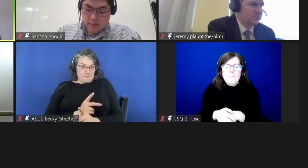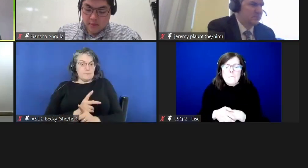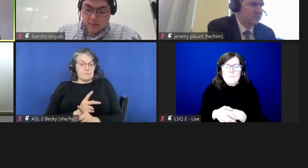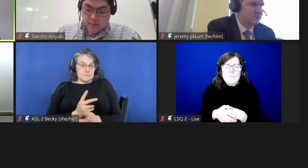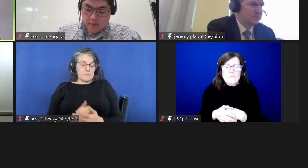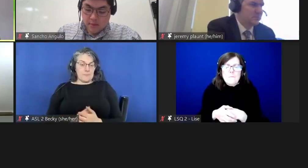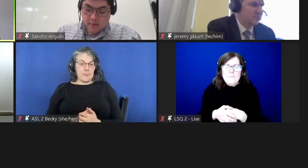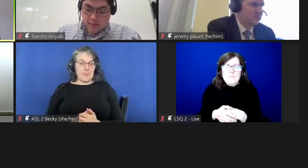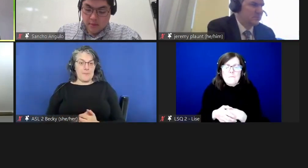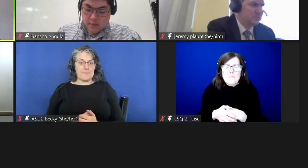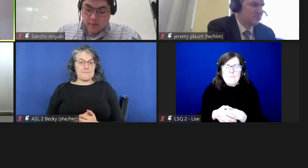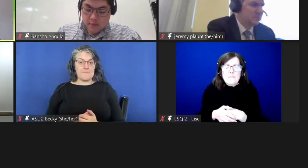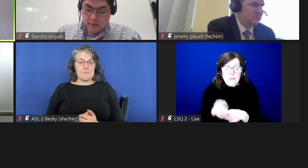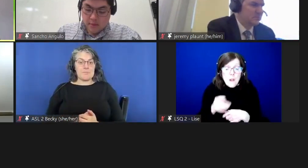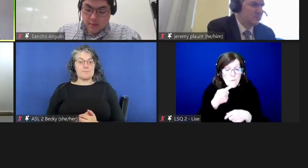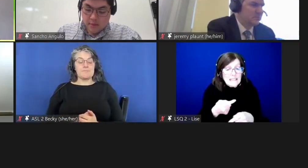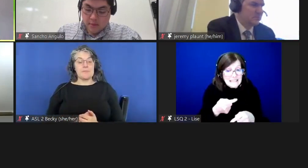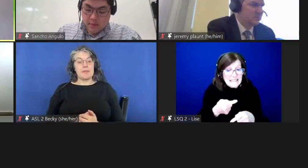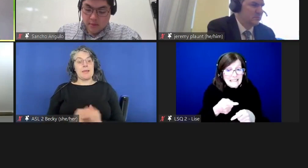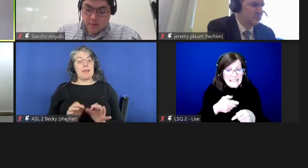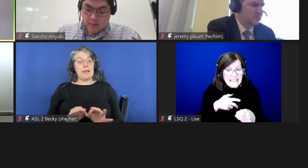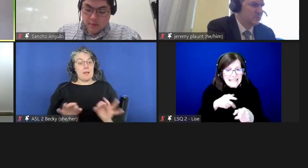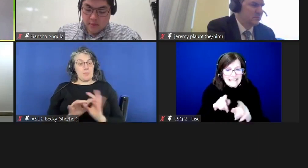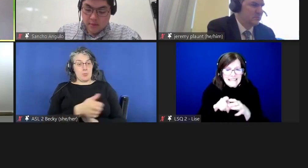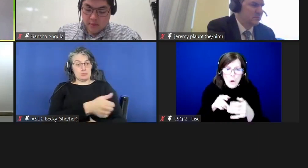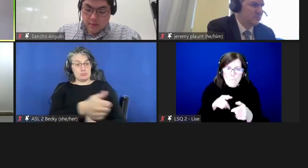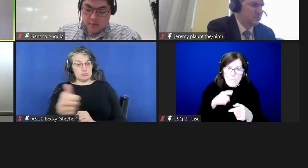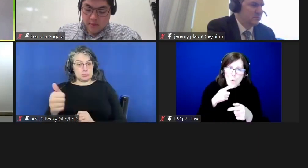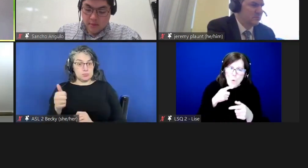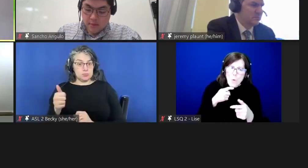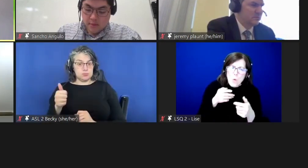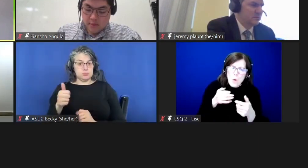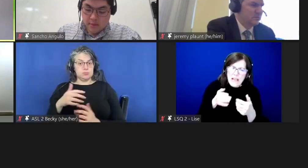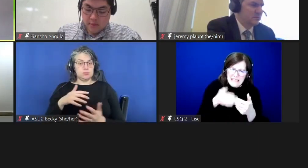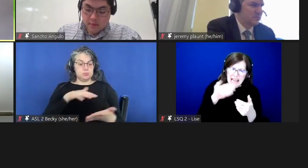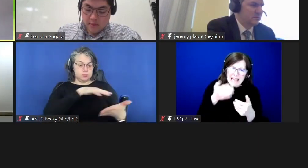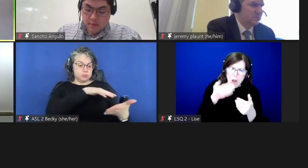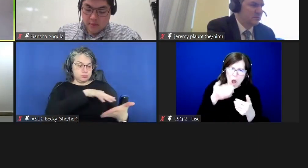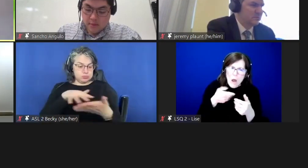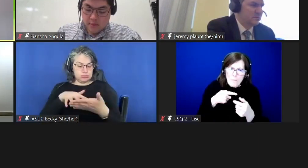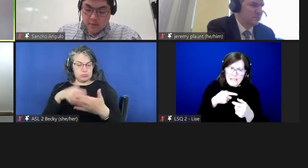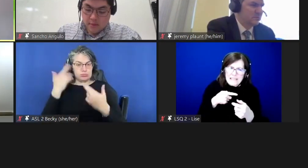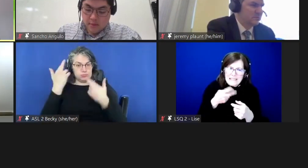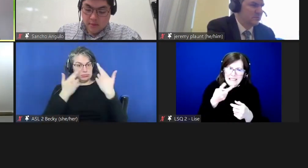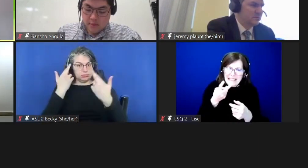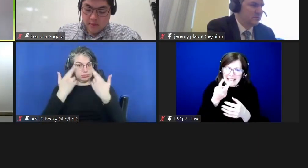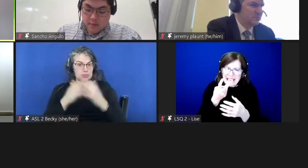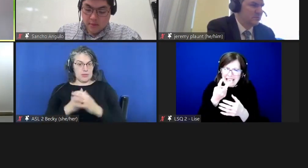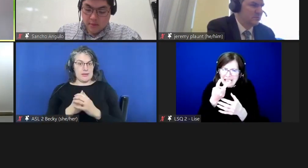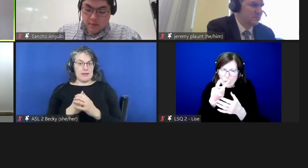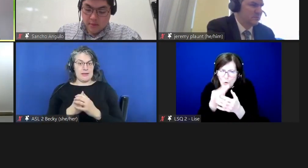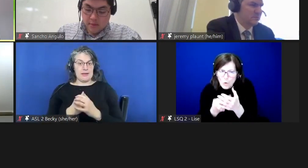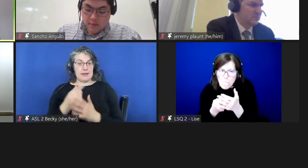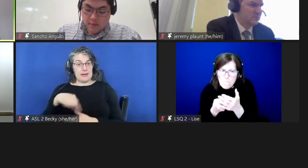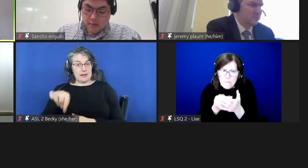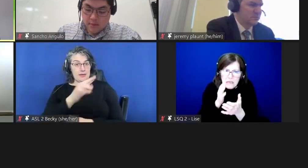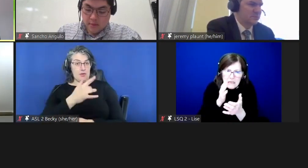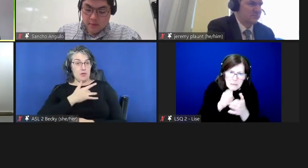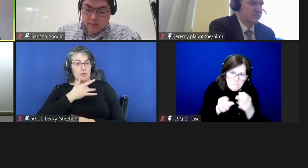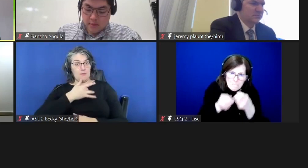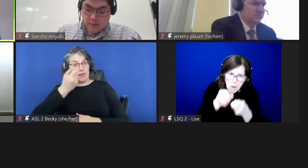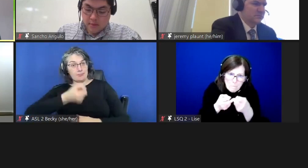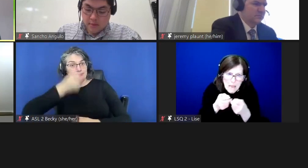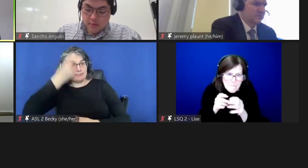d'une lame à double tranchant. Et donc, je crois qu'il faut commencer à